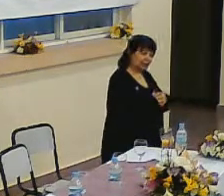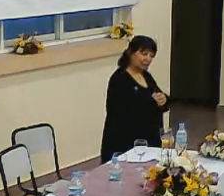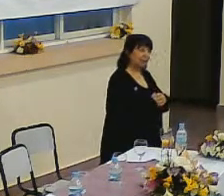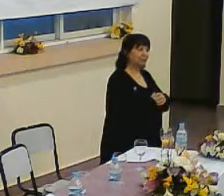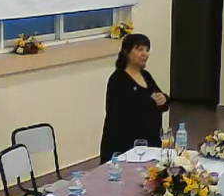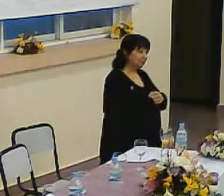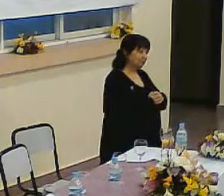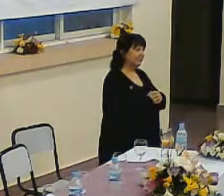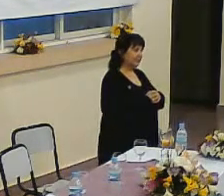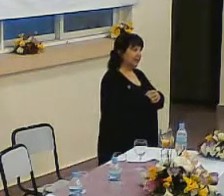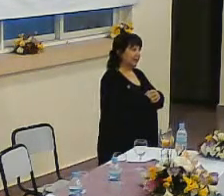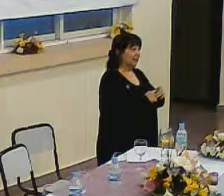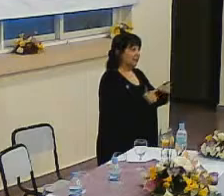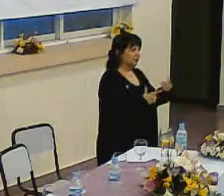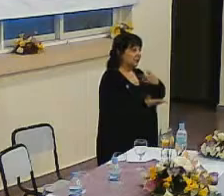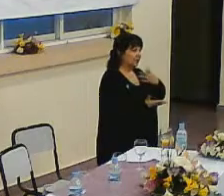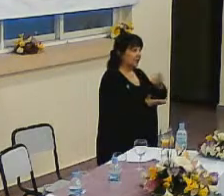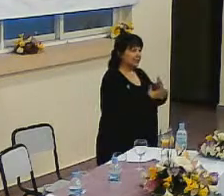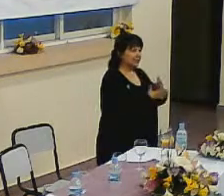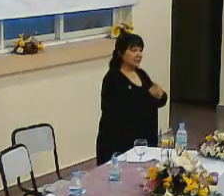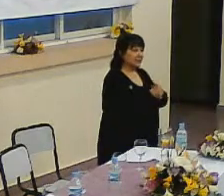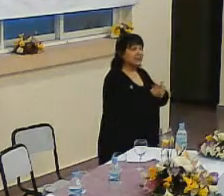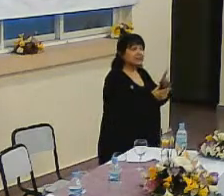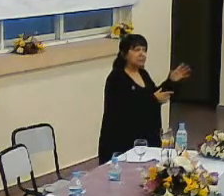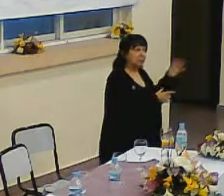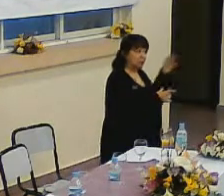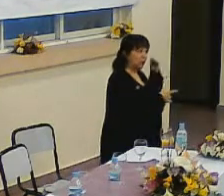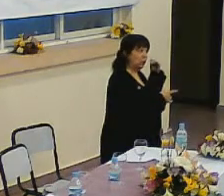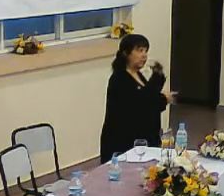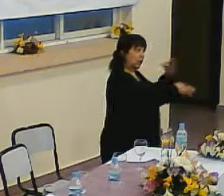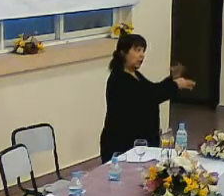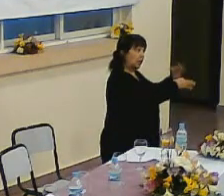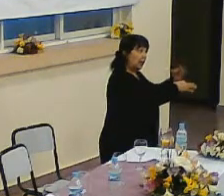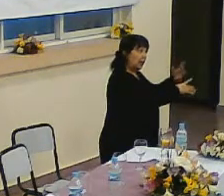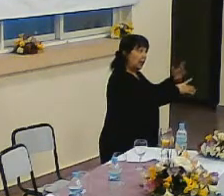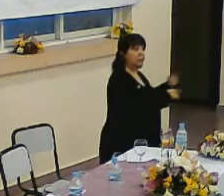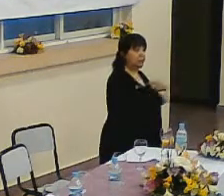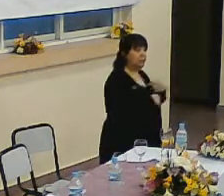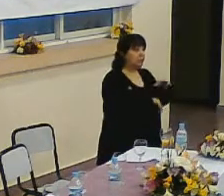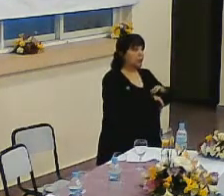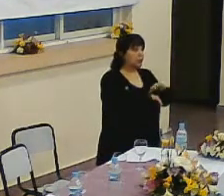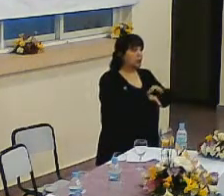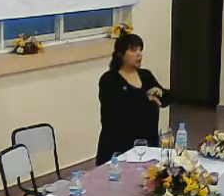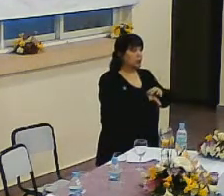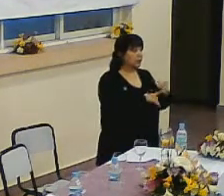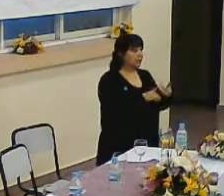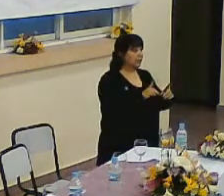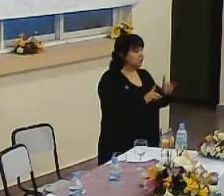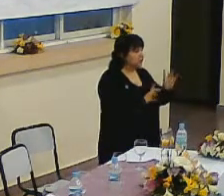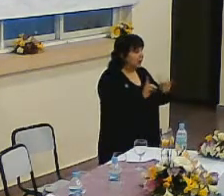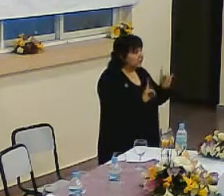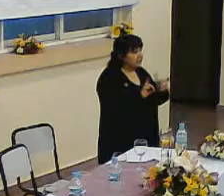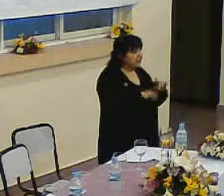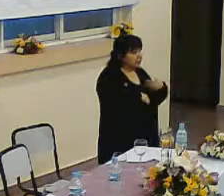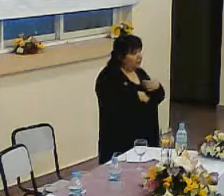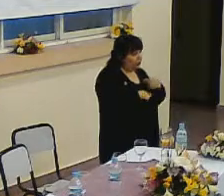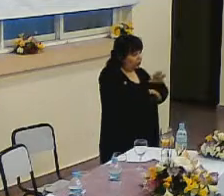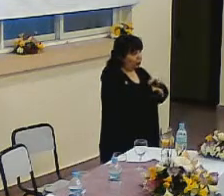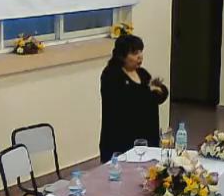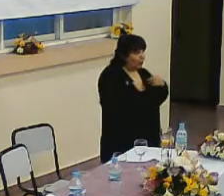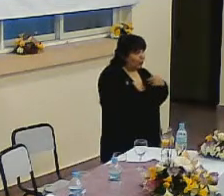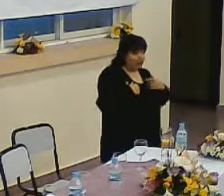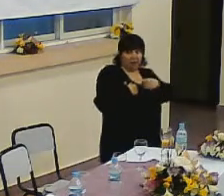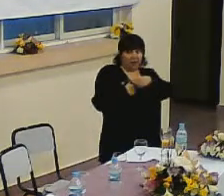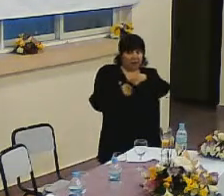No es solo en el ámbito de la docencia que se escucha esto, también en el área médica se escucha esto. Yo, la verdad, como pediatra, ninguna